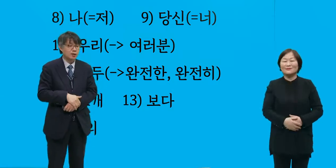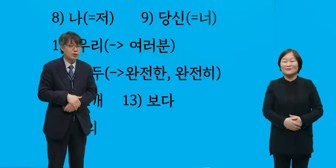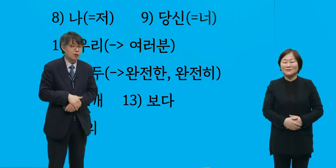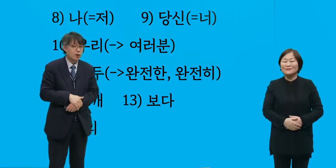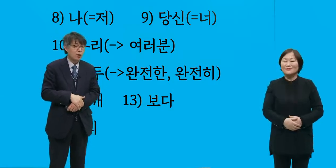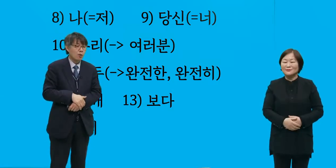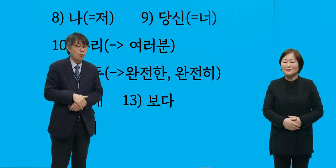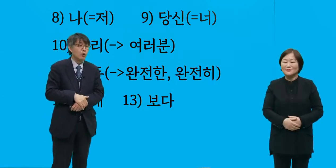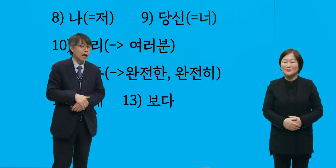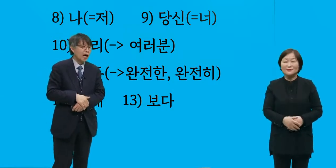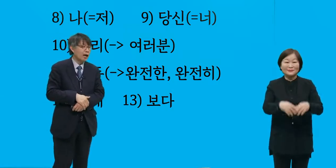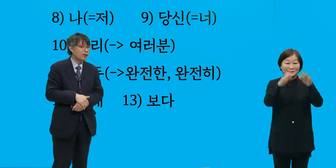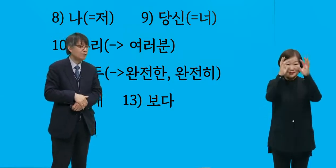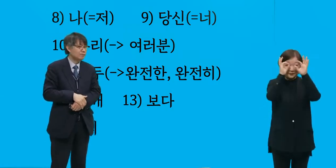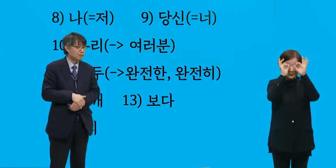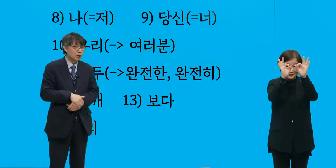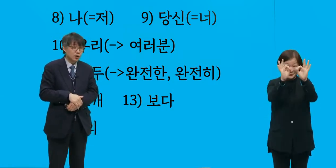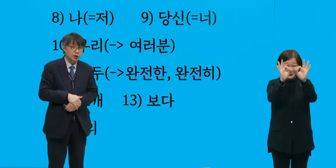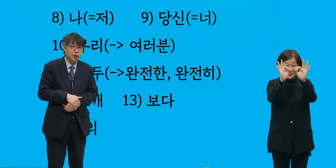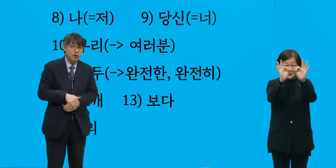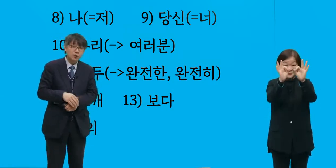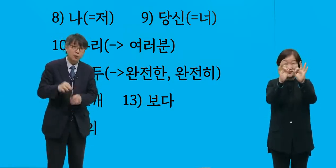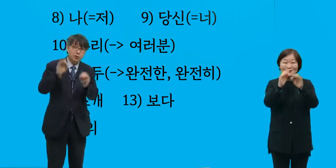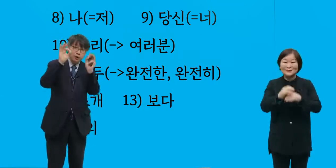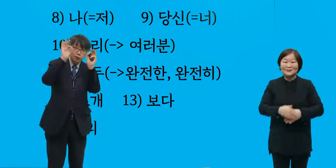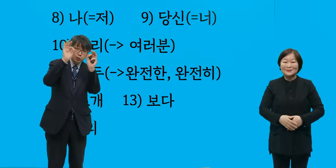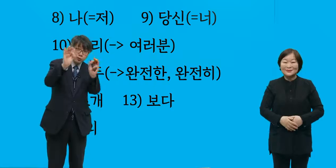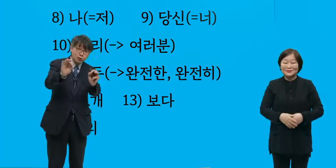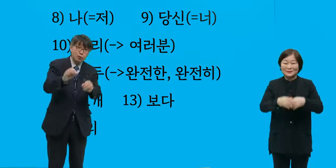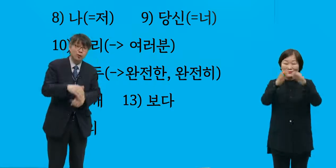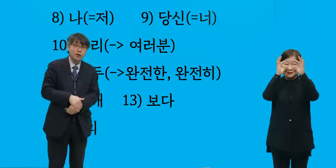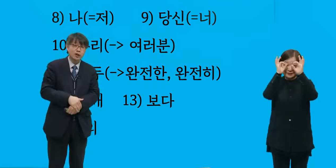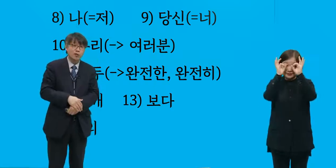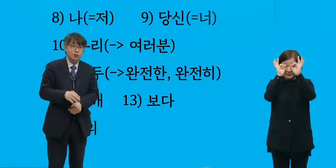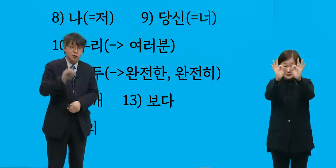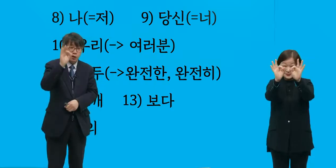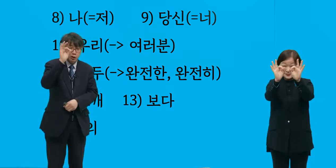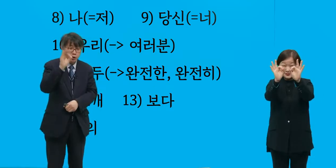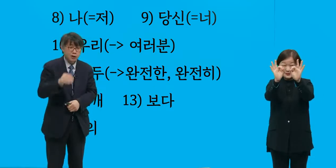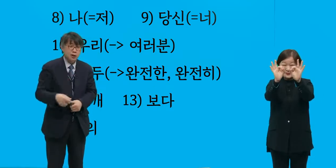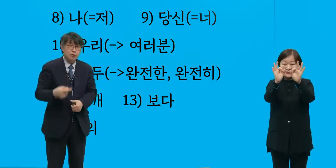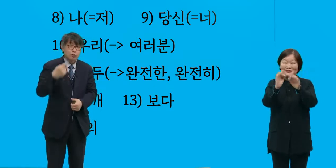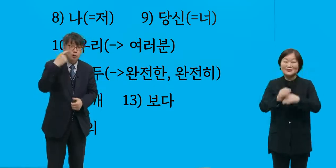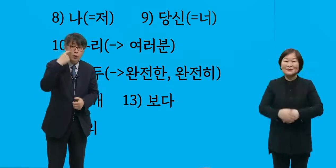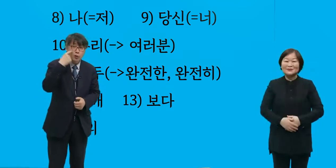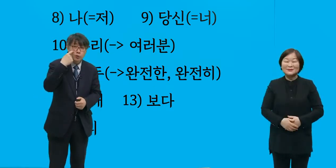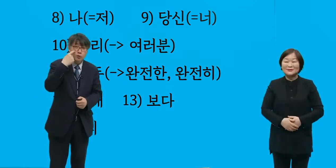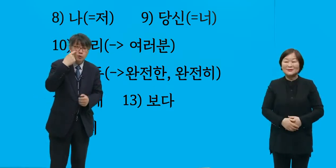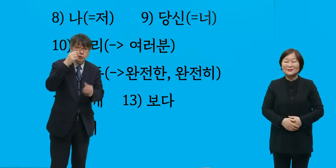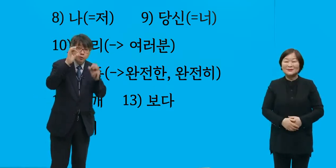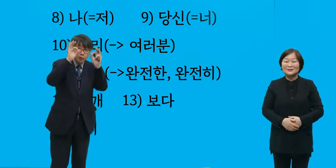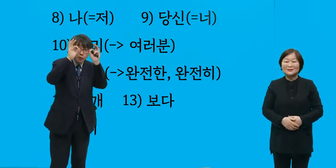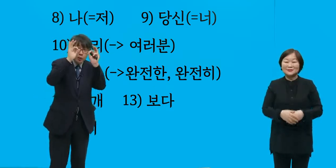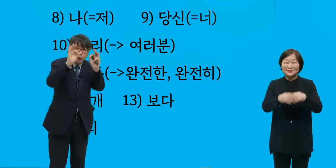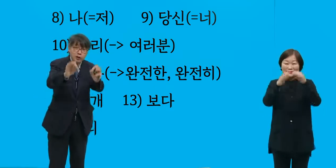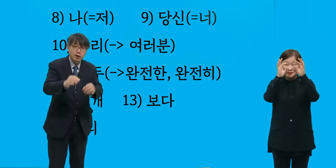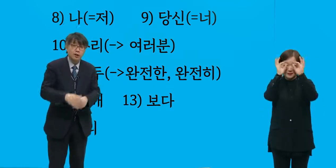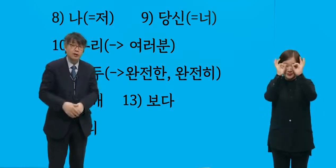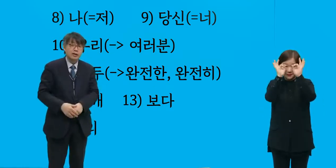되고요. 보다 이게 여기서 보는 거 눈으로 보는 거예요. 보는 거. 자, 눈으로 이렇게 보는 거예요.